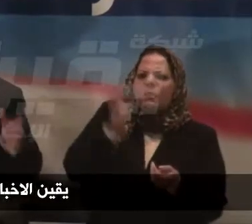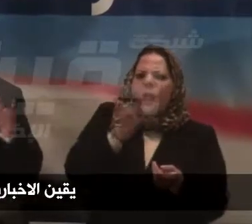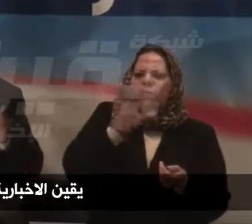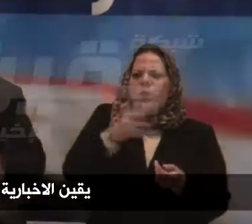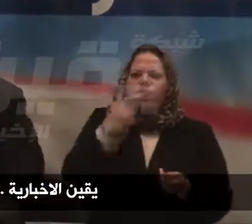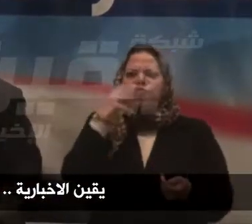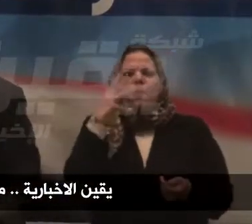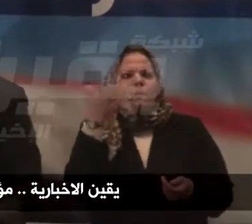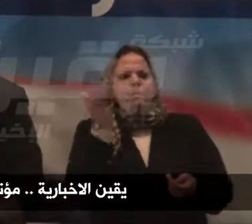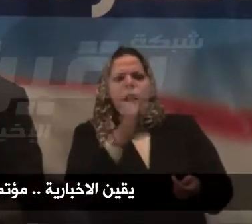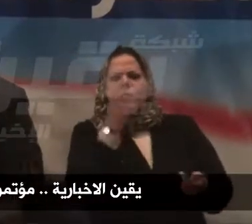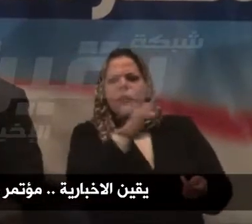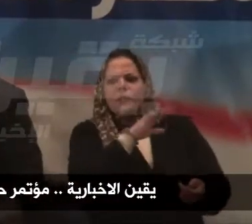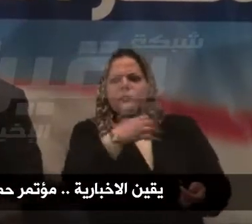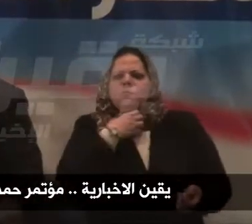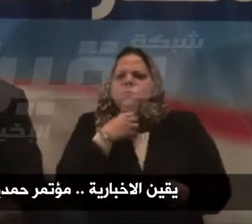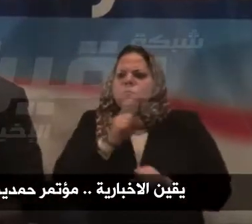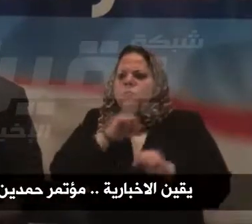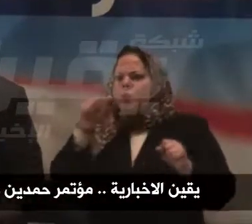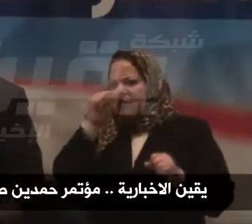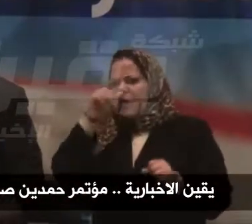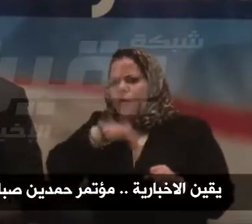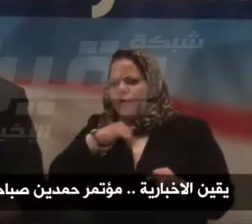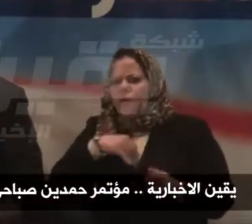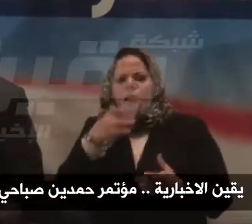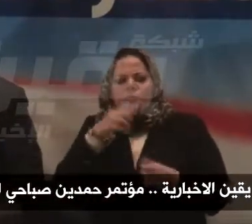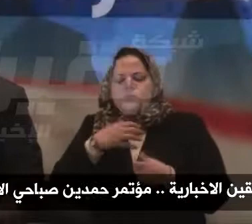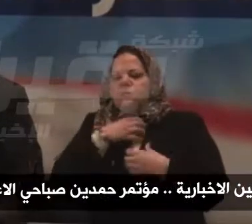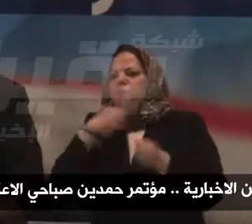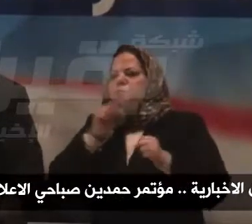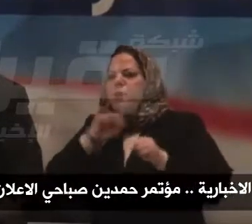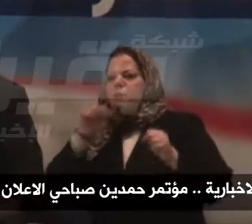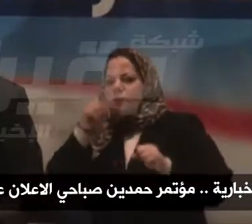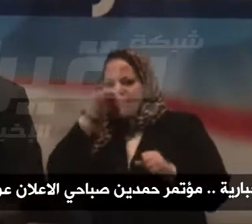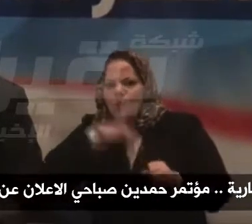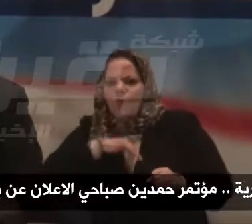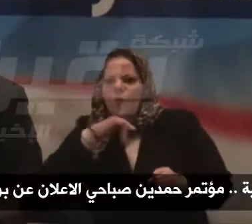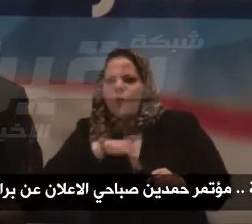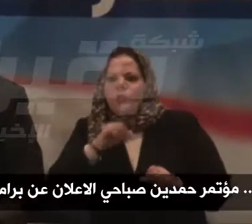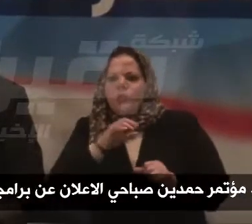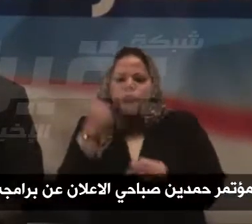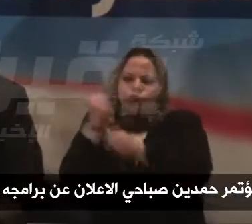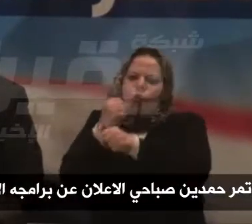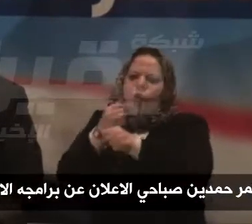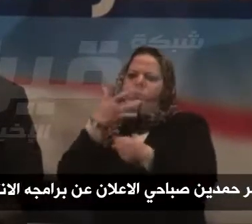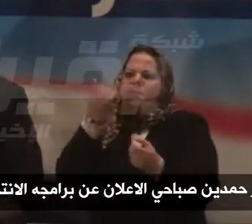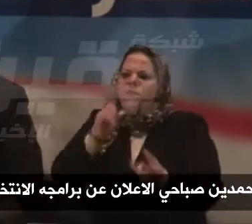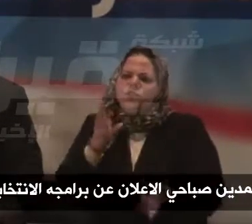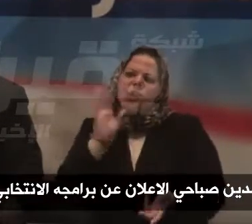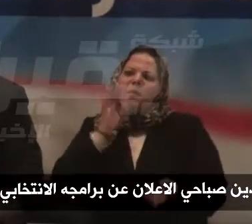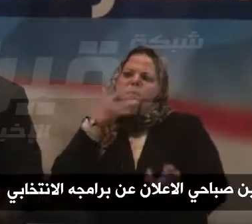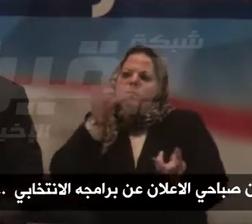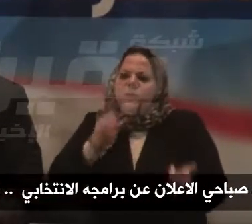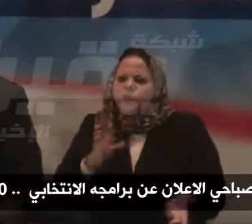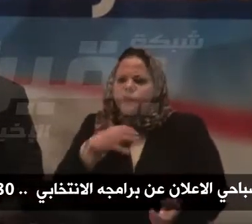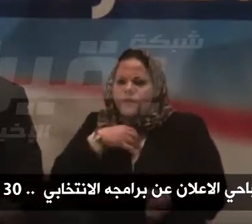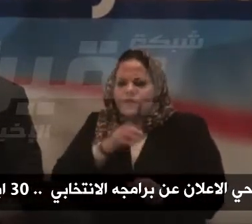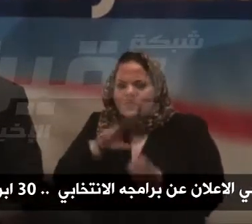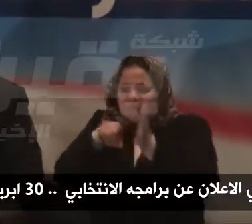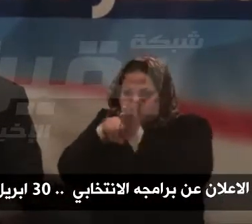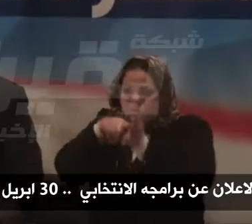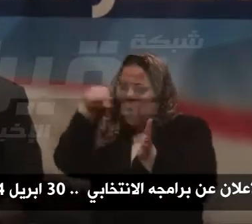واخد اليخت ولا واخد السفينة عشان يسافر بيها وهربان من البطالة ما كانش فوتوشوب.